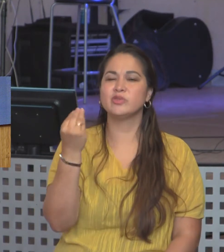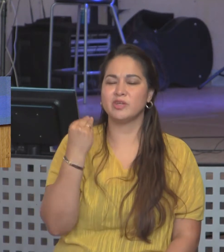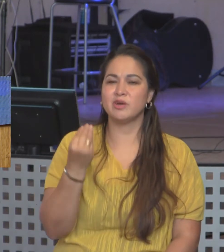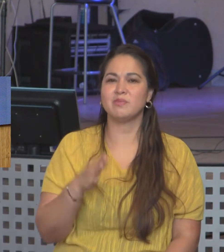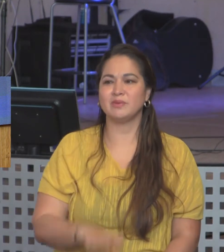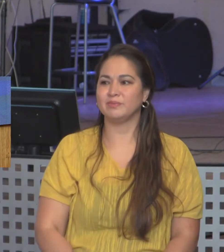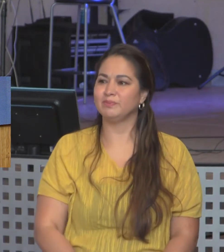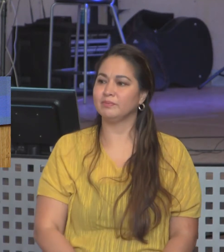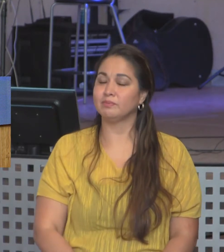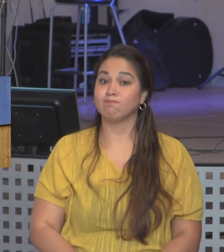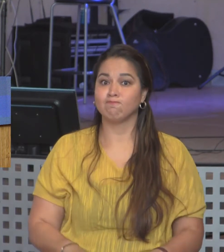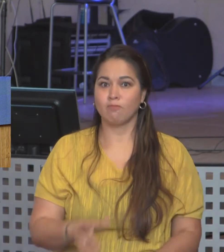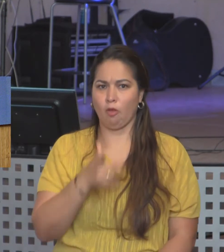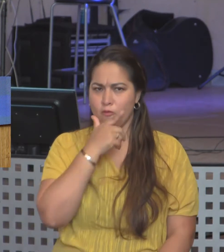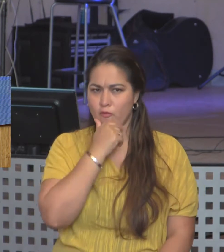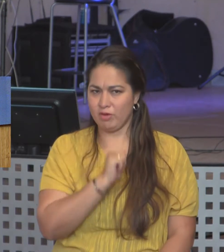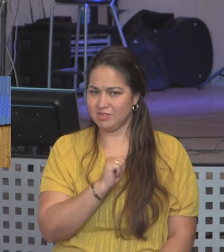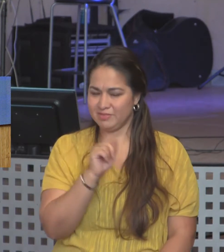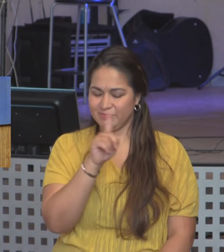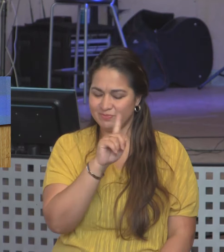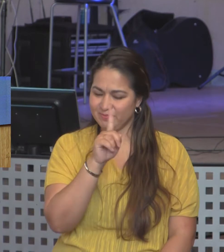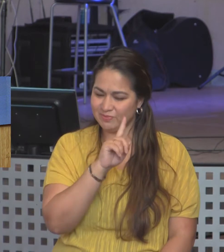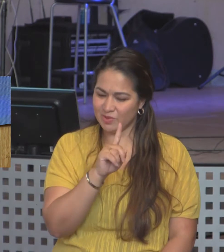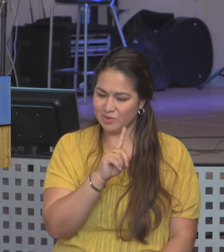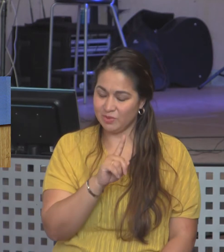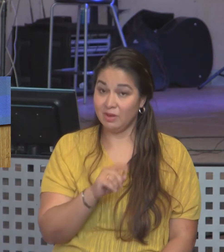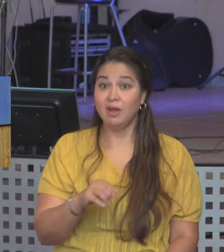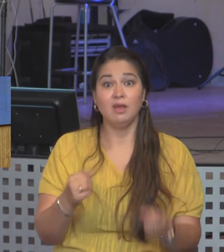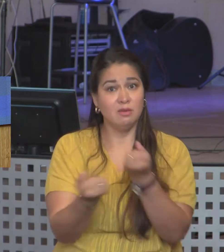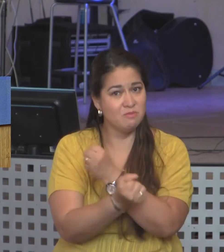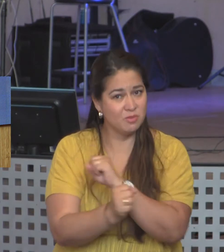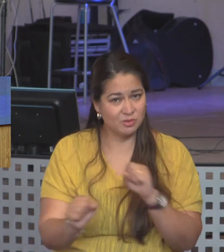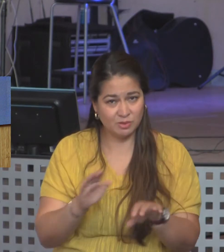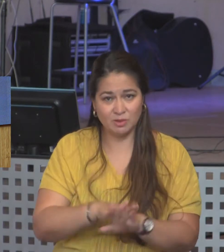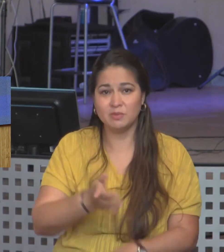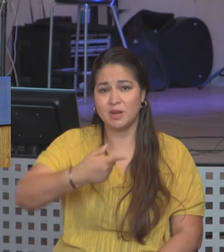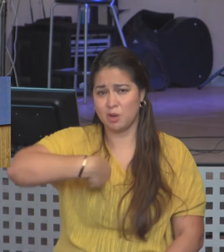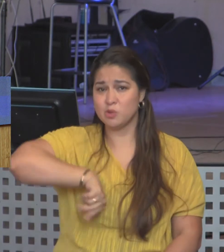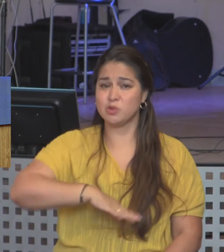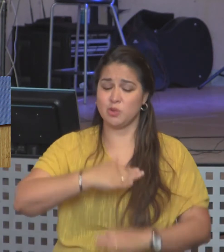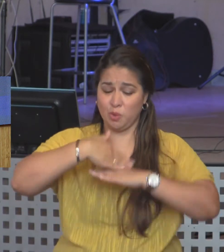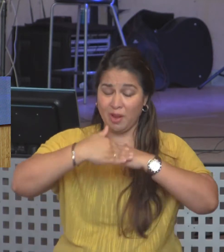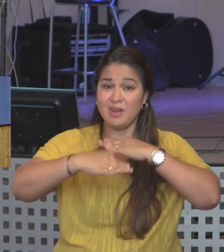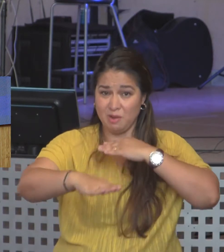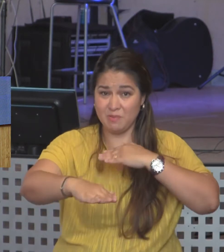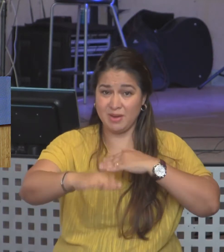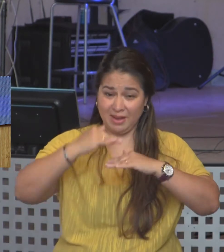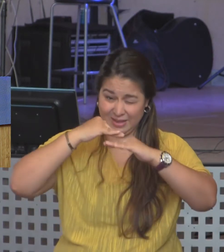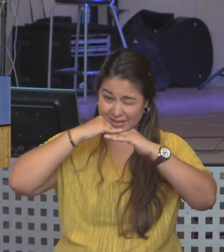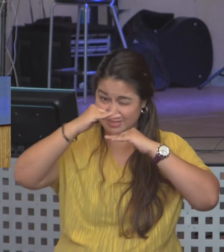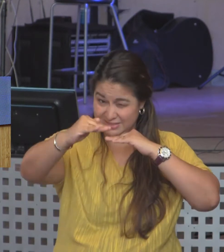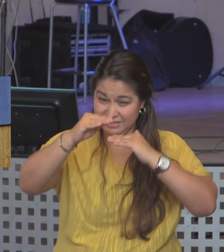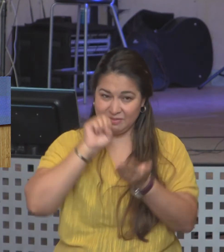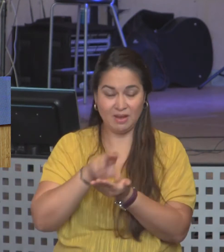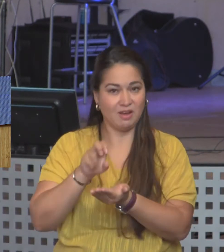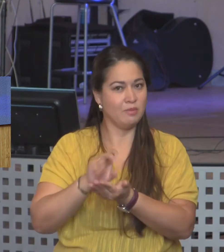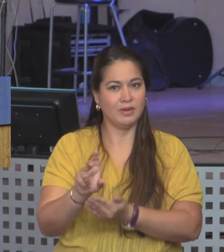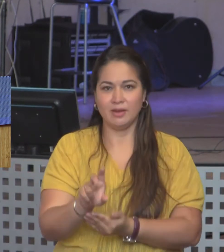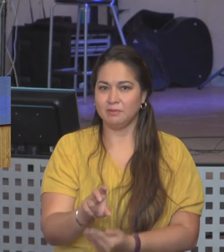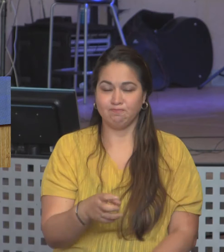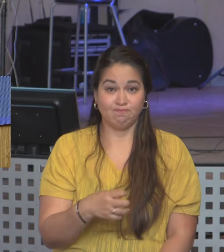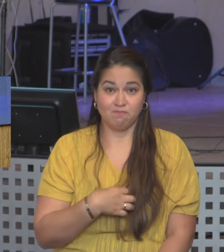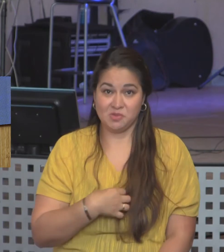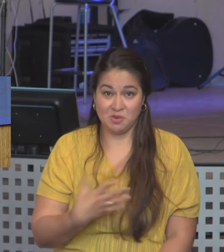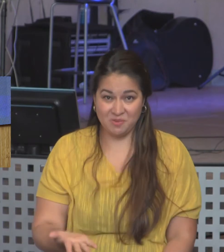No es sencillo, más bien es imposible para nosotros, pero todo es posible